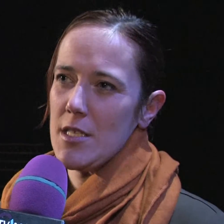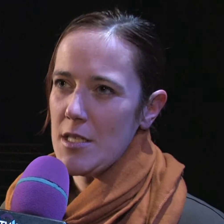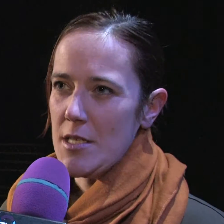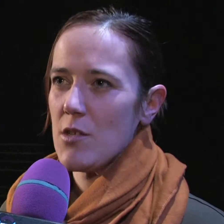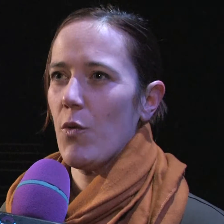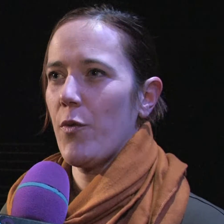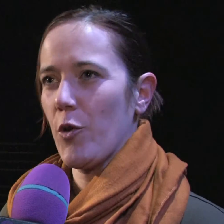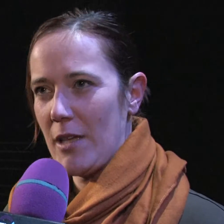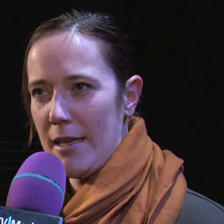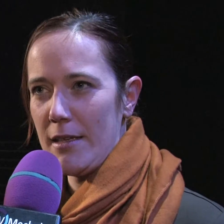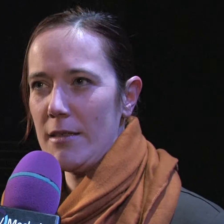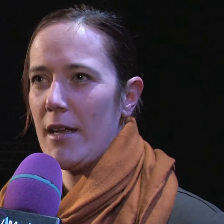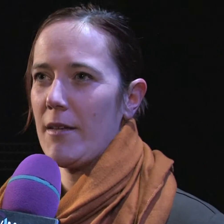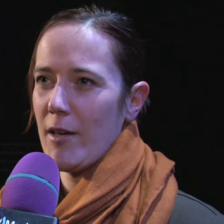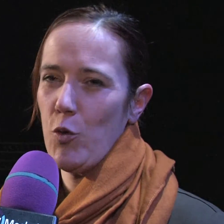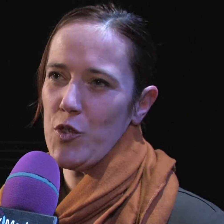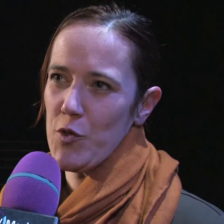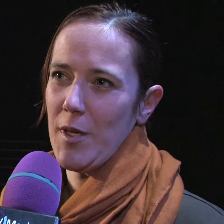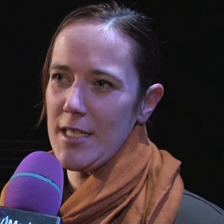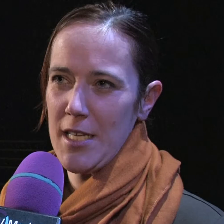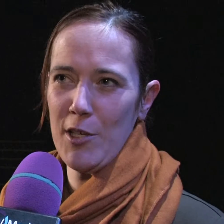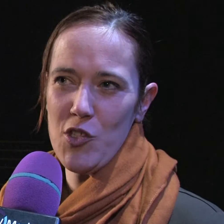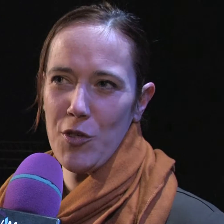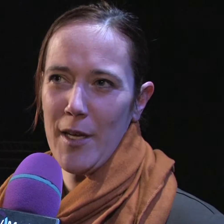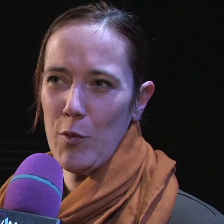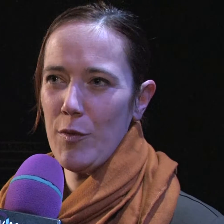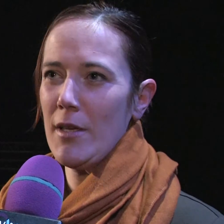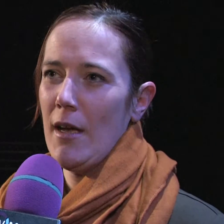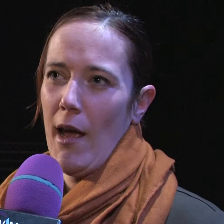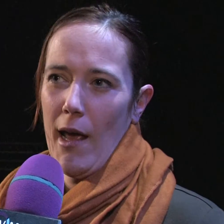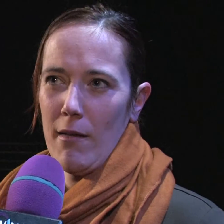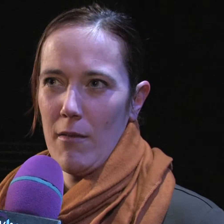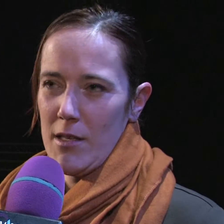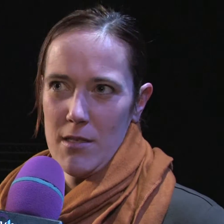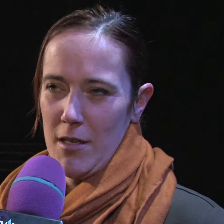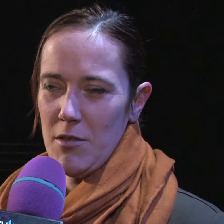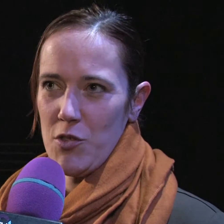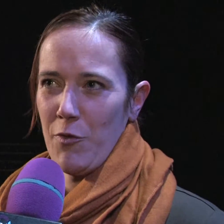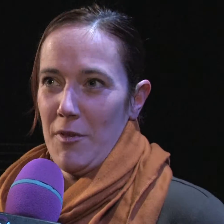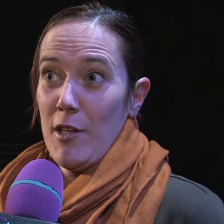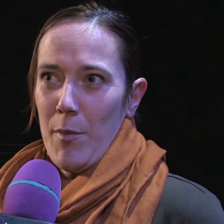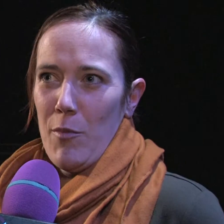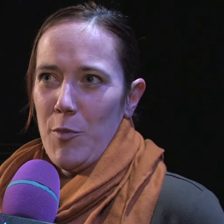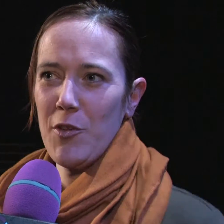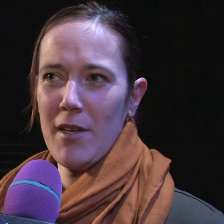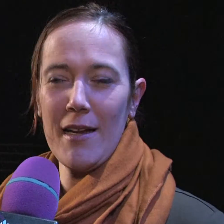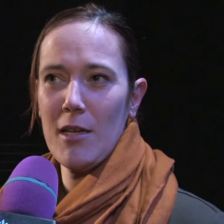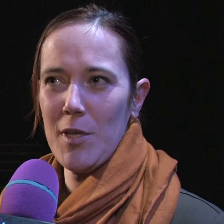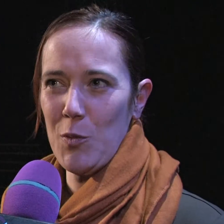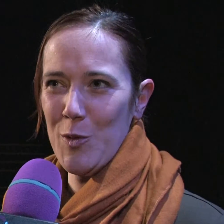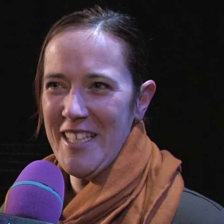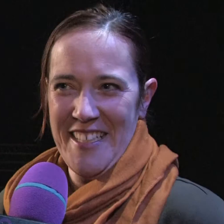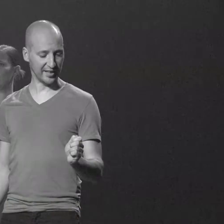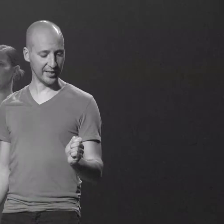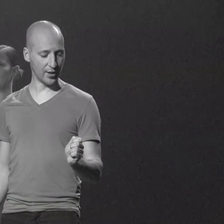met geschiedenis of rondleidingen en daar komen soms ook wel een keer schrijnende stukken naar boven. En dat is ja, een deel van mijn beroep, dus ik ben dat eigenlijk al